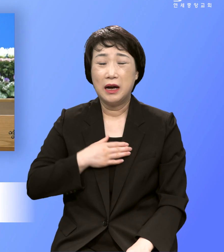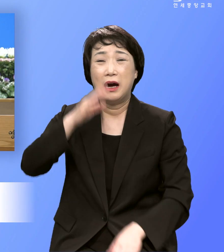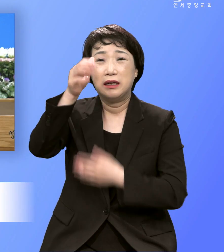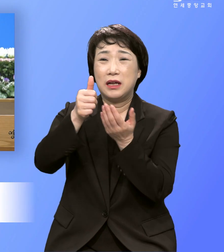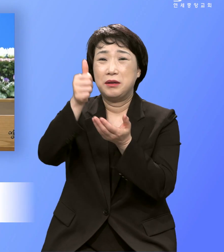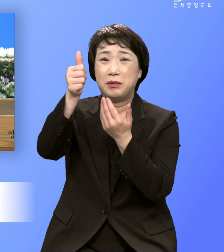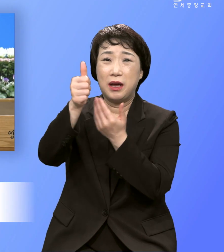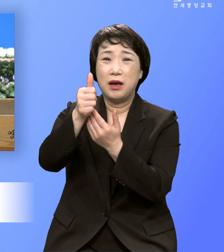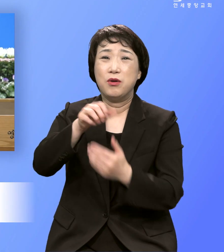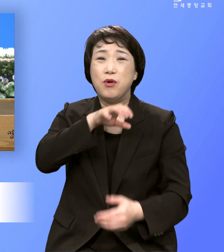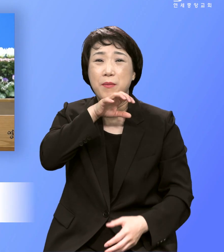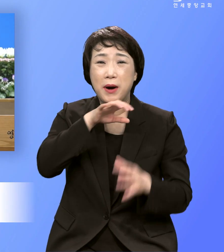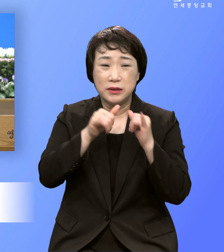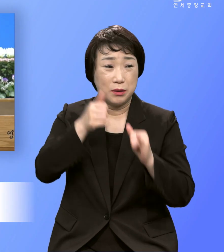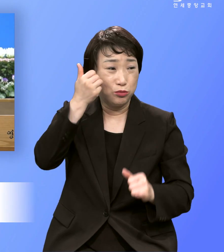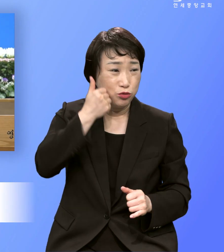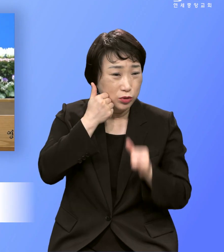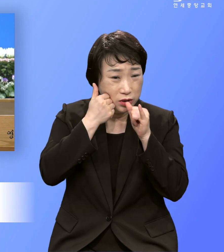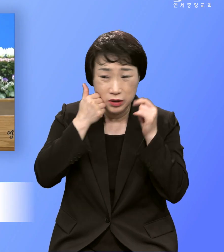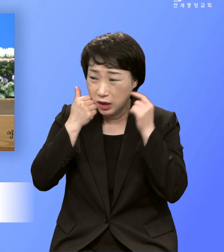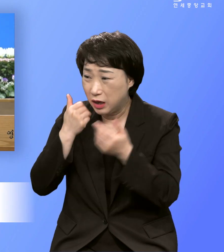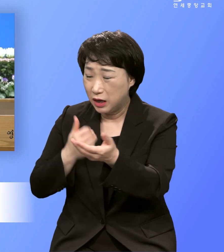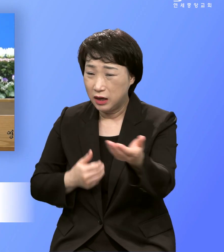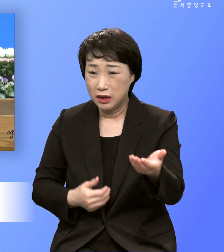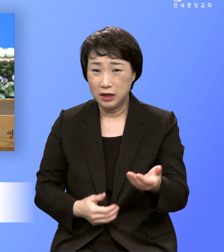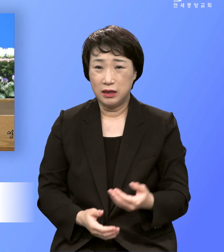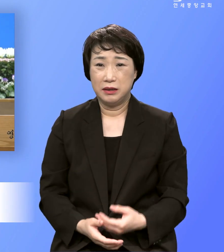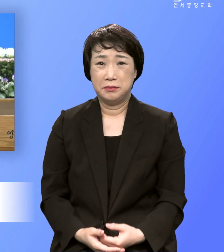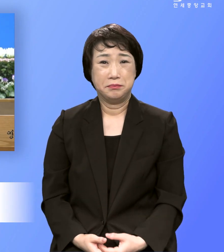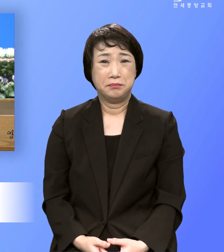하나님을 원망하는 사람들이 있습니까?